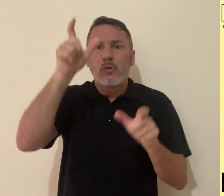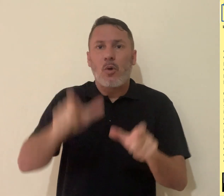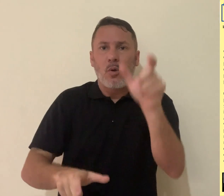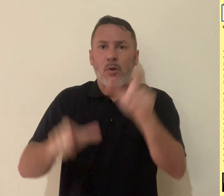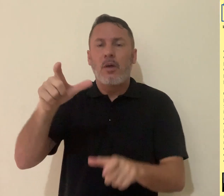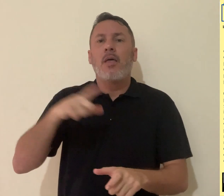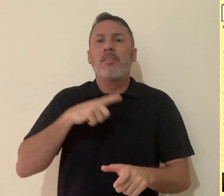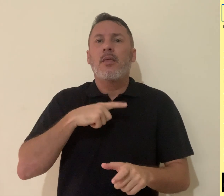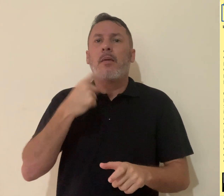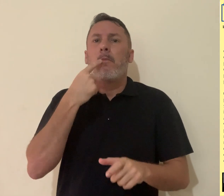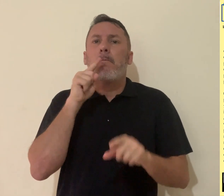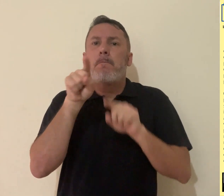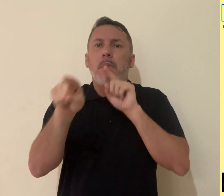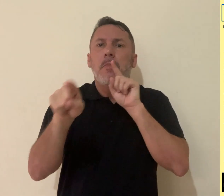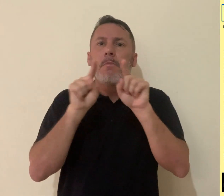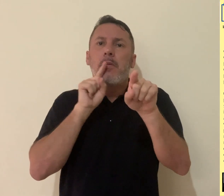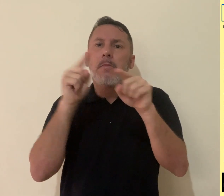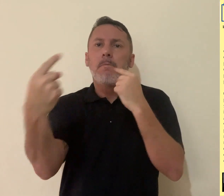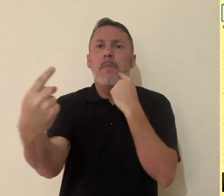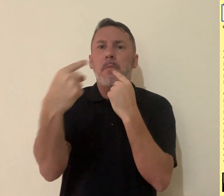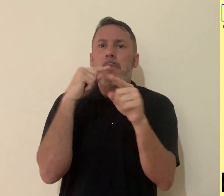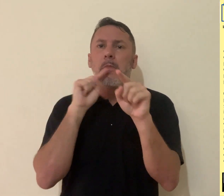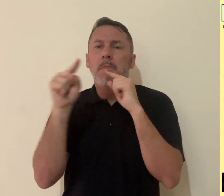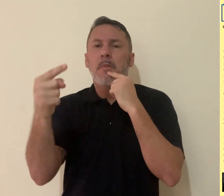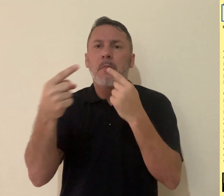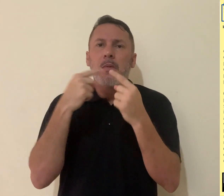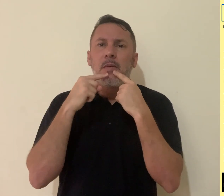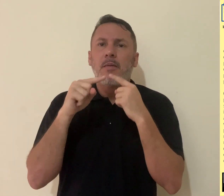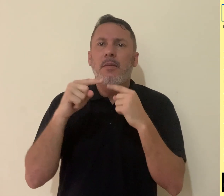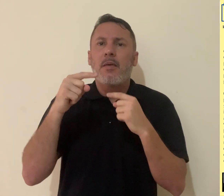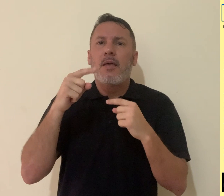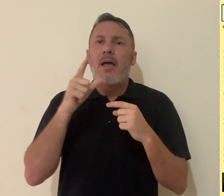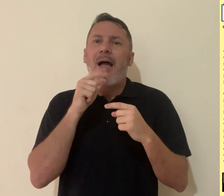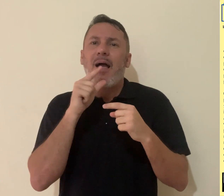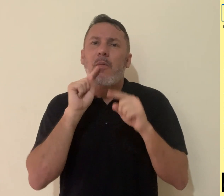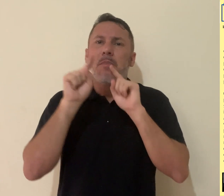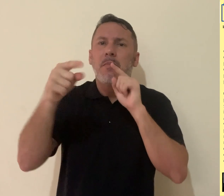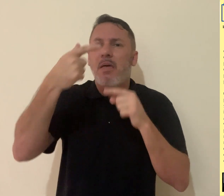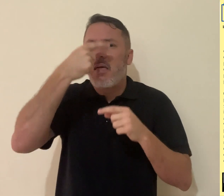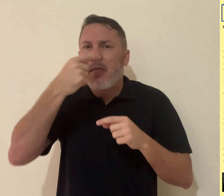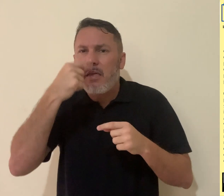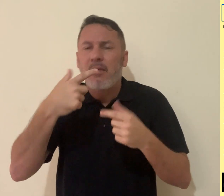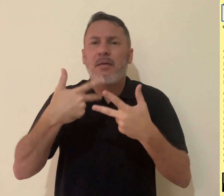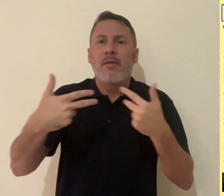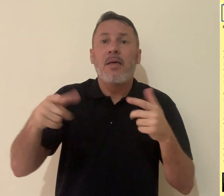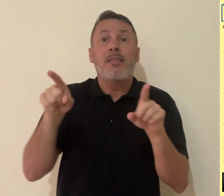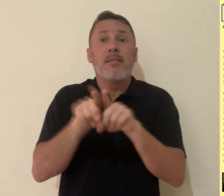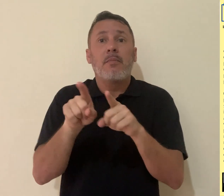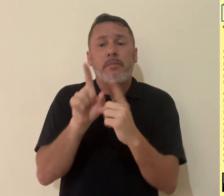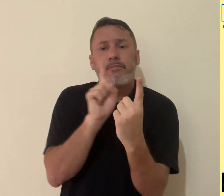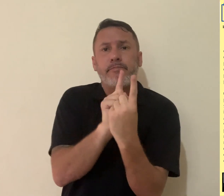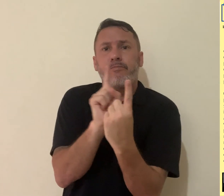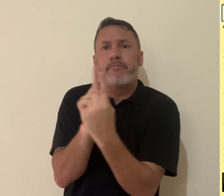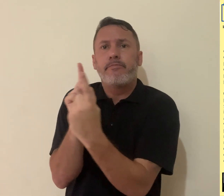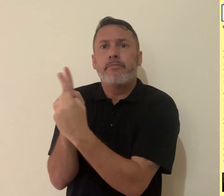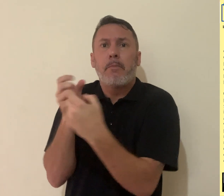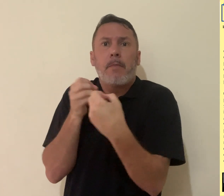ou contato próximo dentro de um metro assim pessoas em contato com alguém que tenha sintomas respiratórios